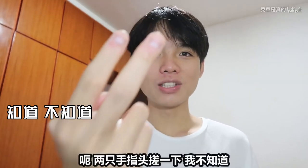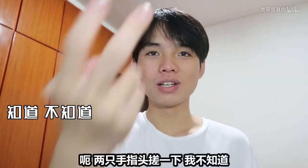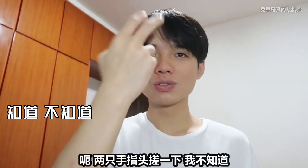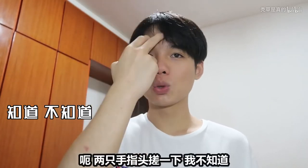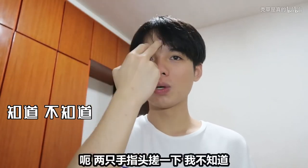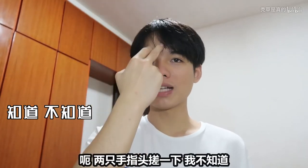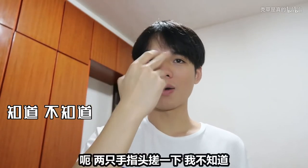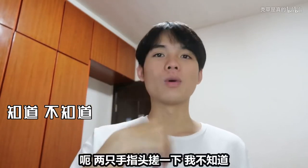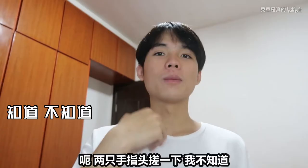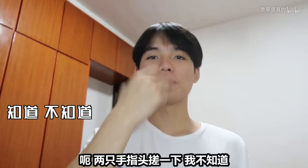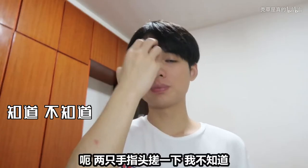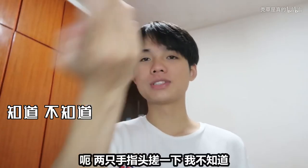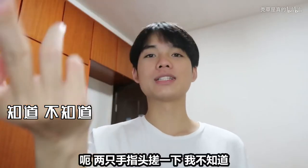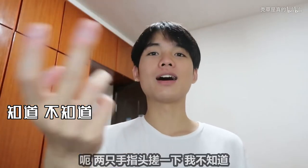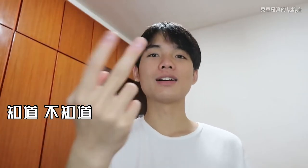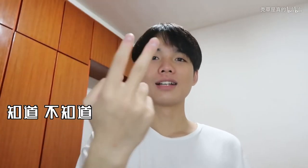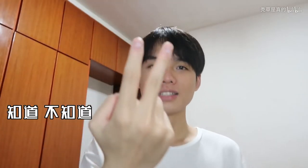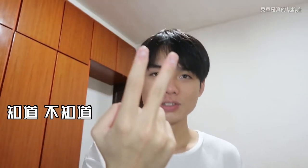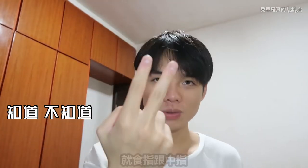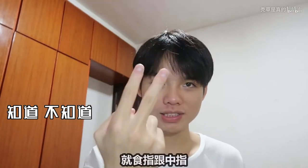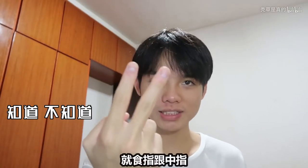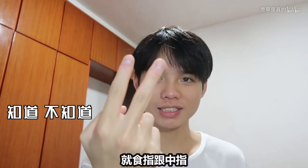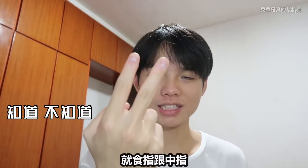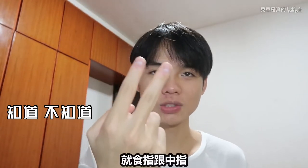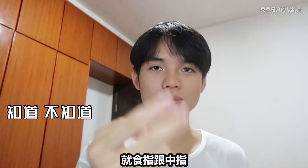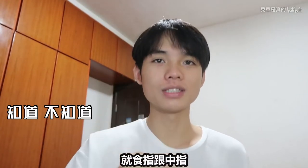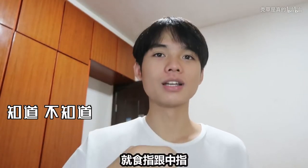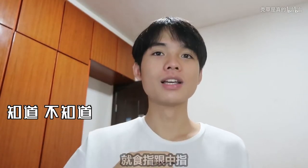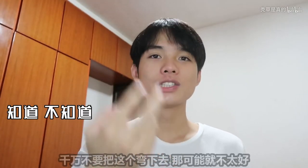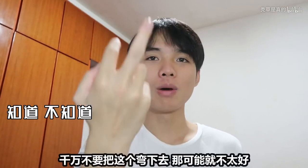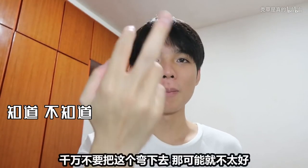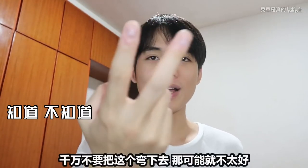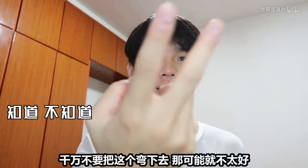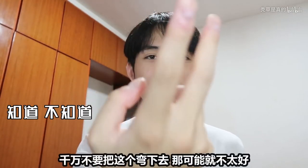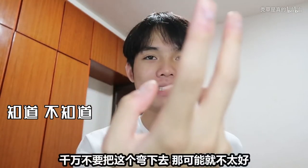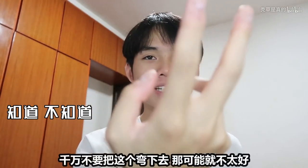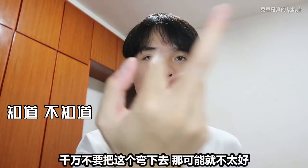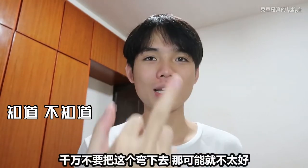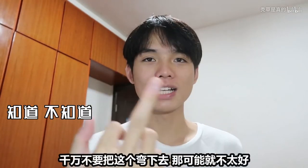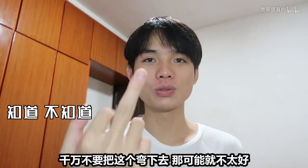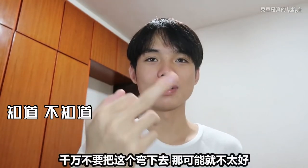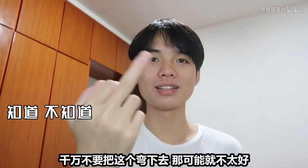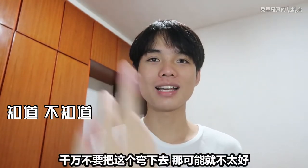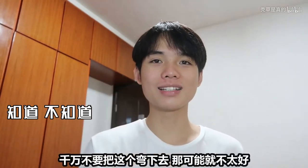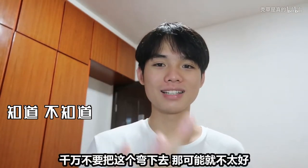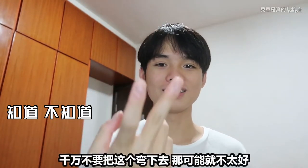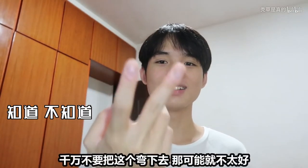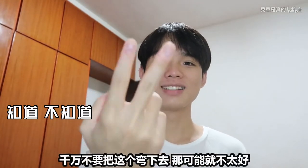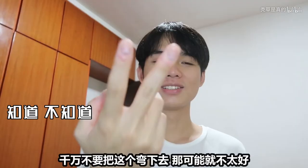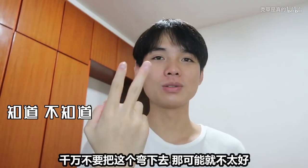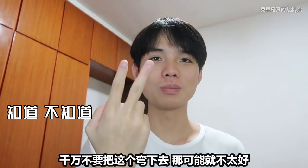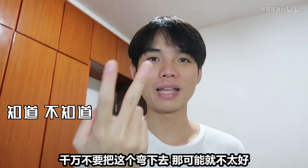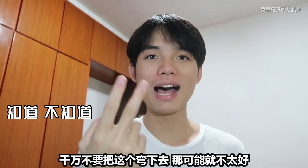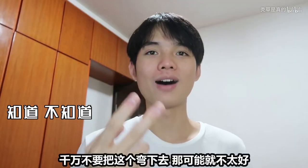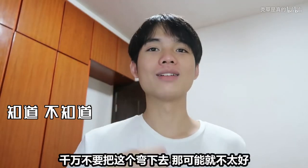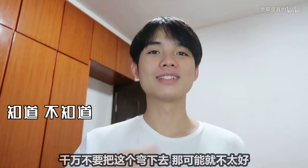手头戳一下，我不知道，就食指跟中指，千万不要把这个弯下去了，那可能就不太好，